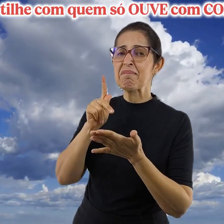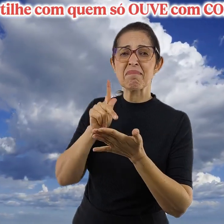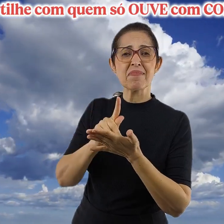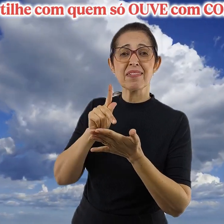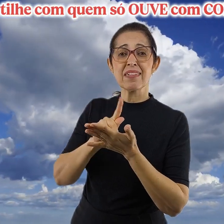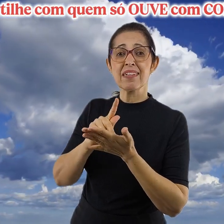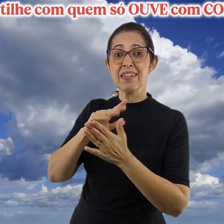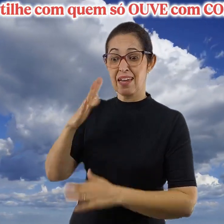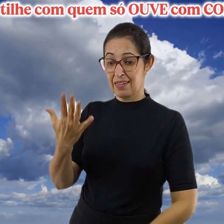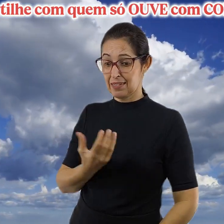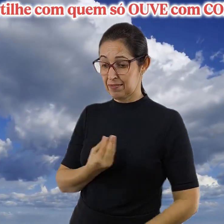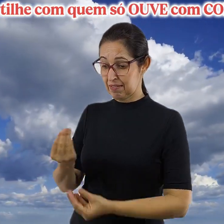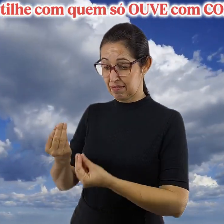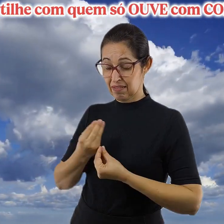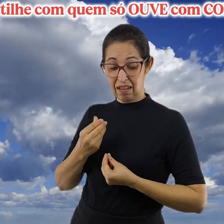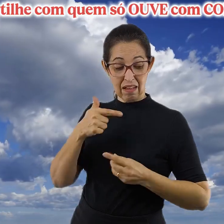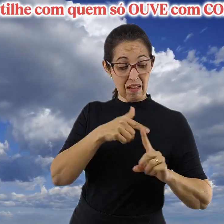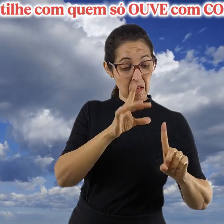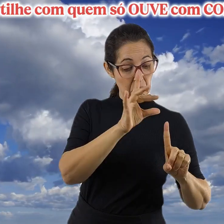à salvação em Jesus.